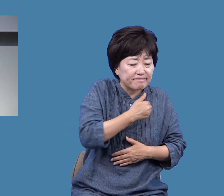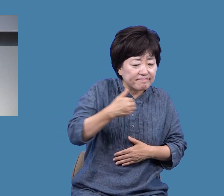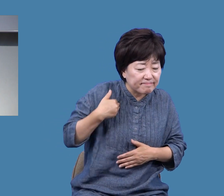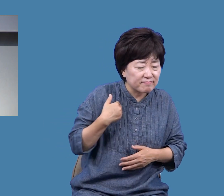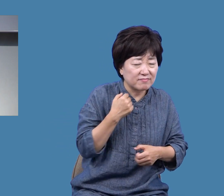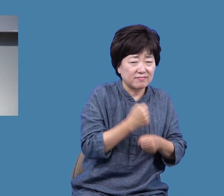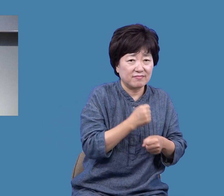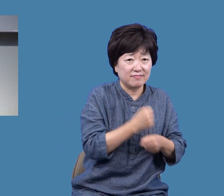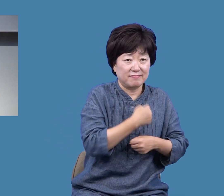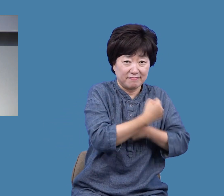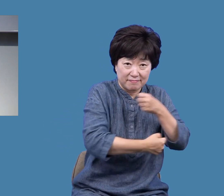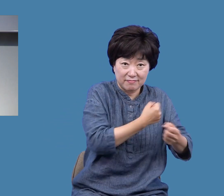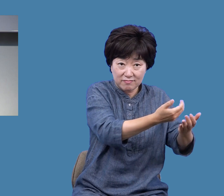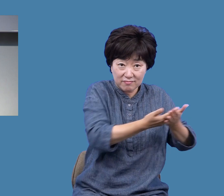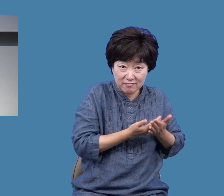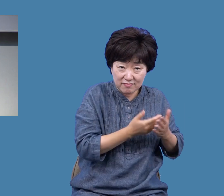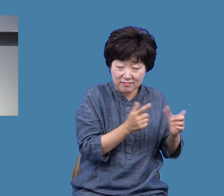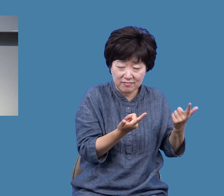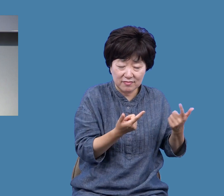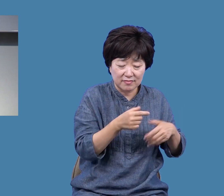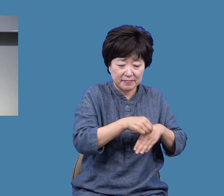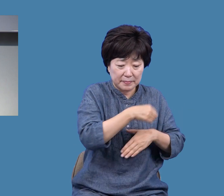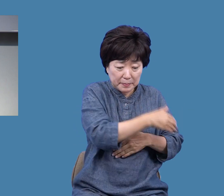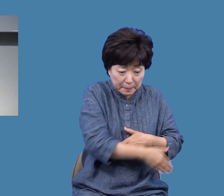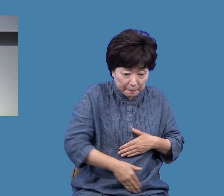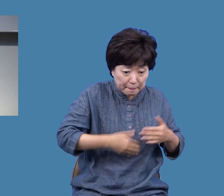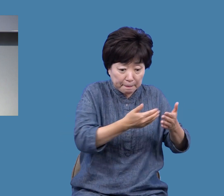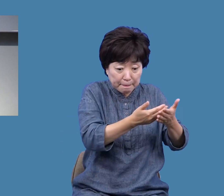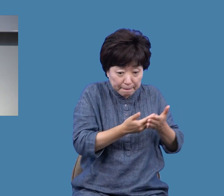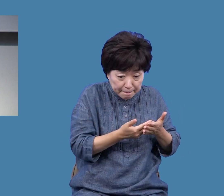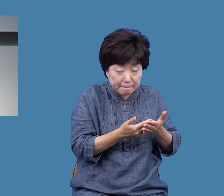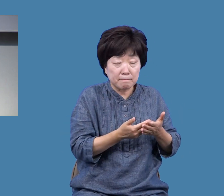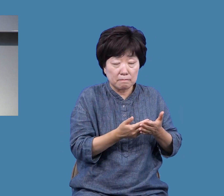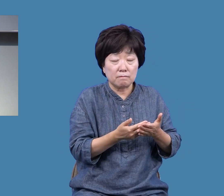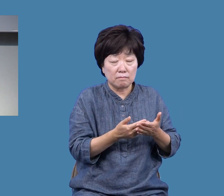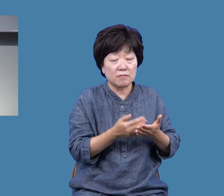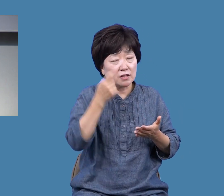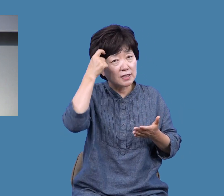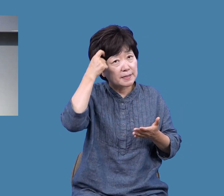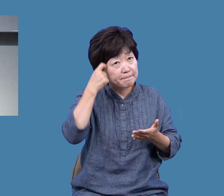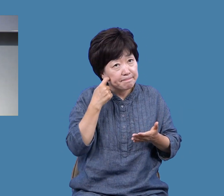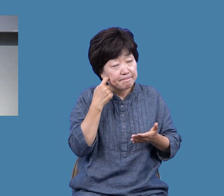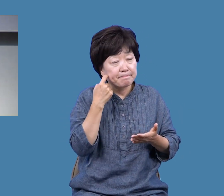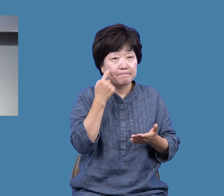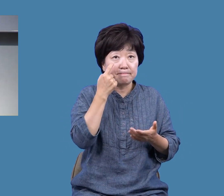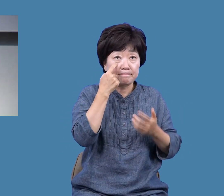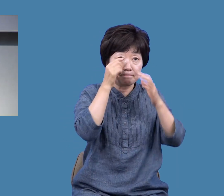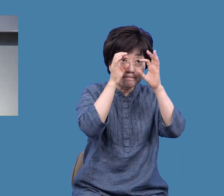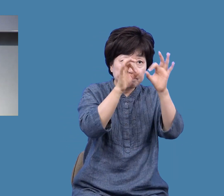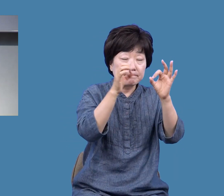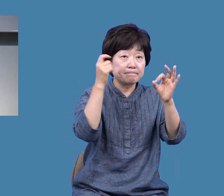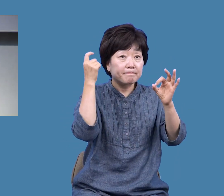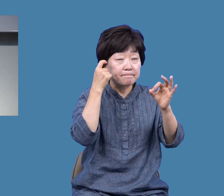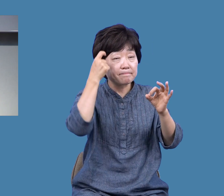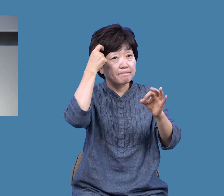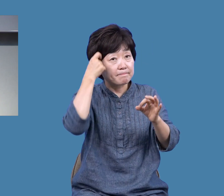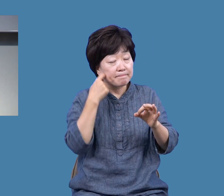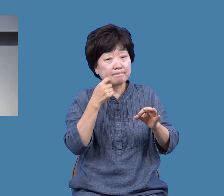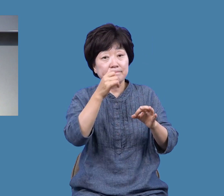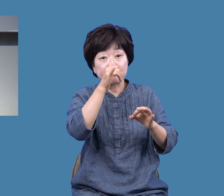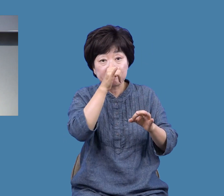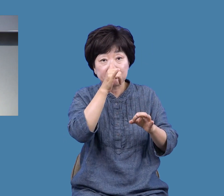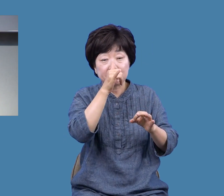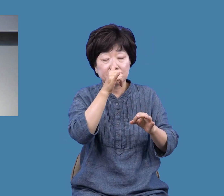하나님께서 우리 몸을 주시고 오감을 통해서 느낄 수 있도록 하셨는데, 그것은 단순히 느끼라고 주신 게 아니라는